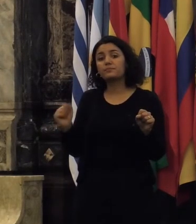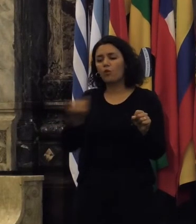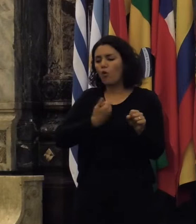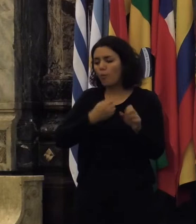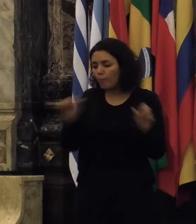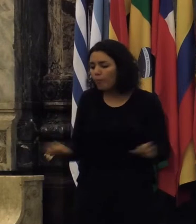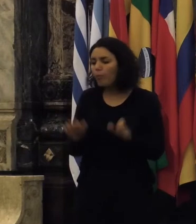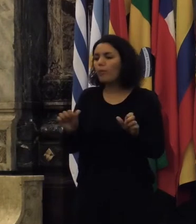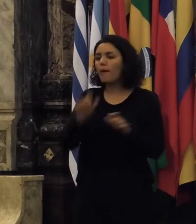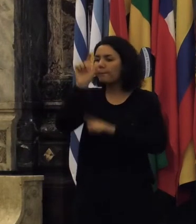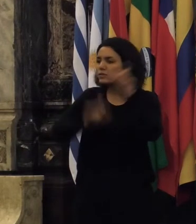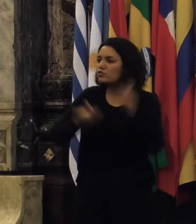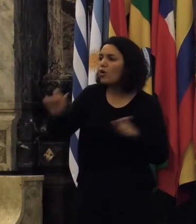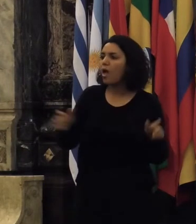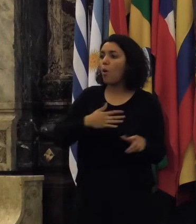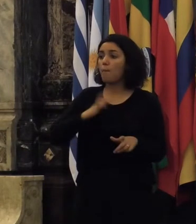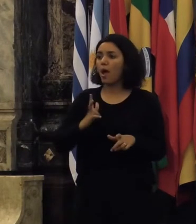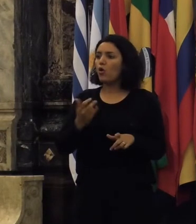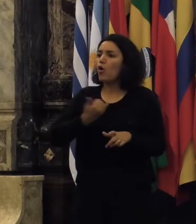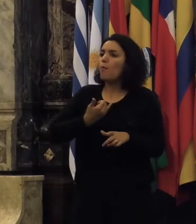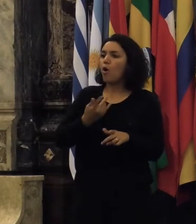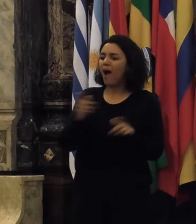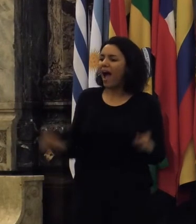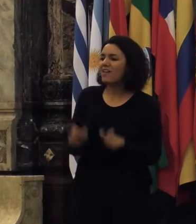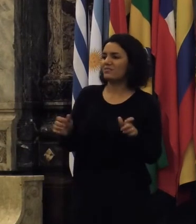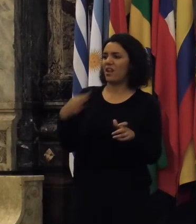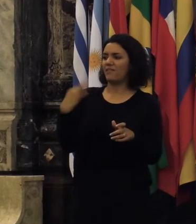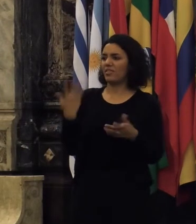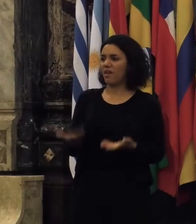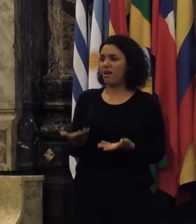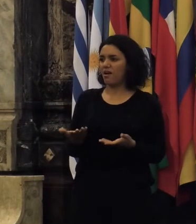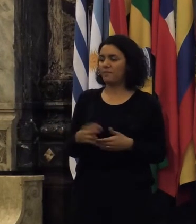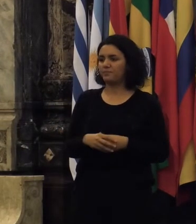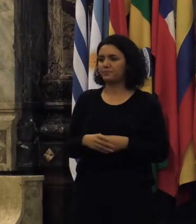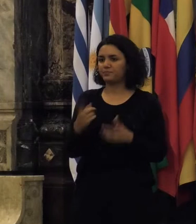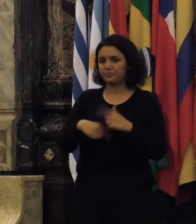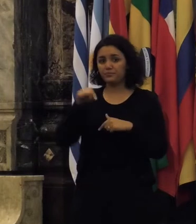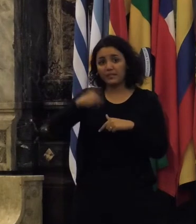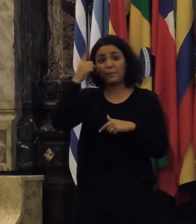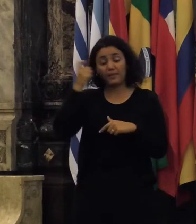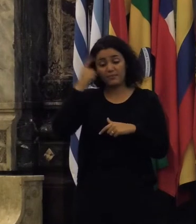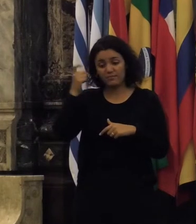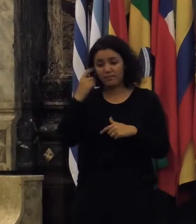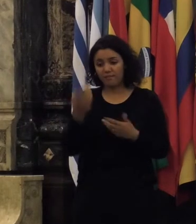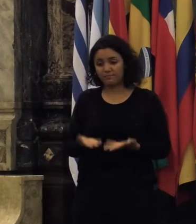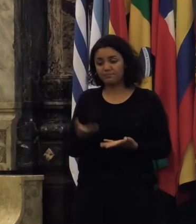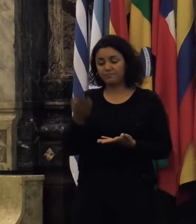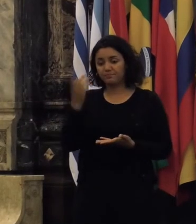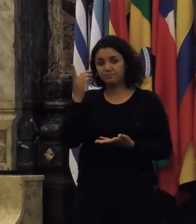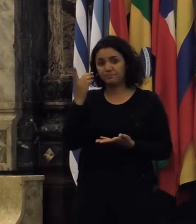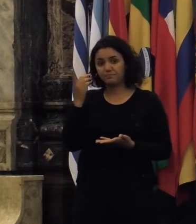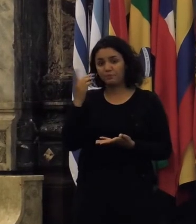cómo hacemos los humanos ante la vida misma. esta experiencia de pensamiento,